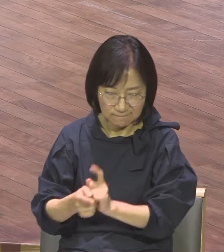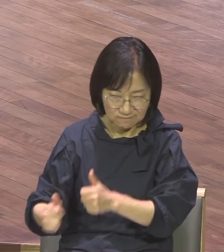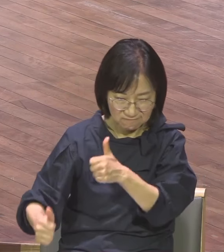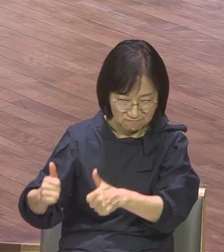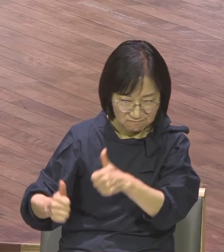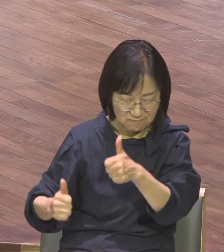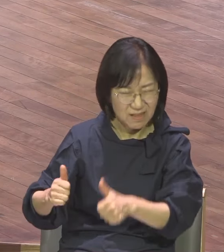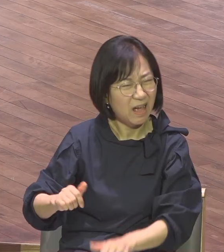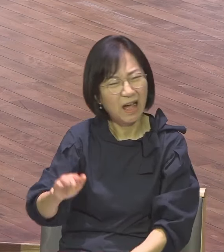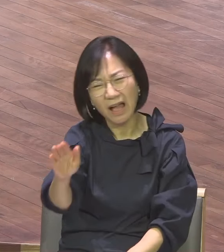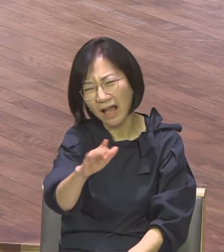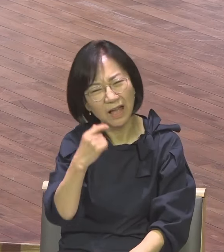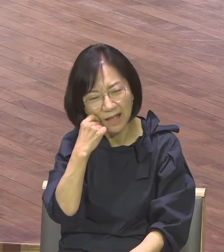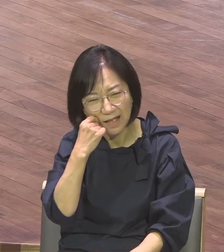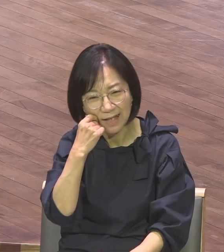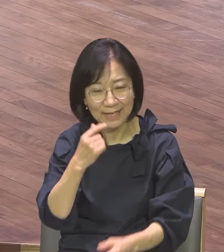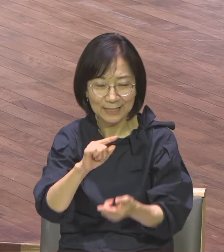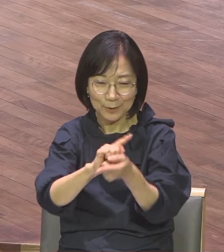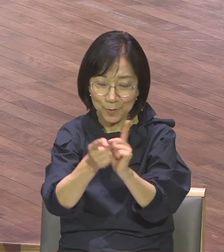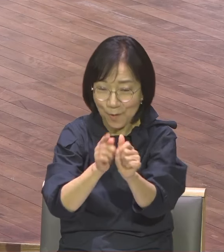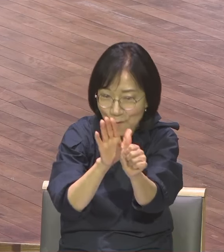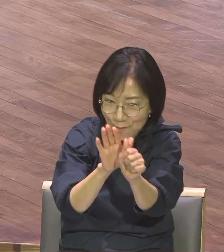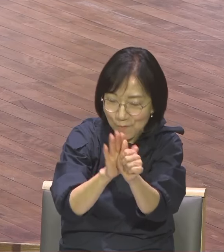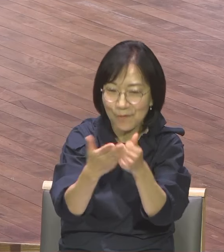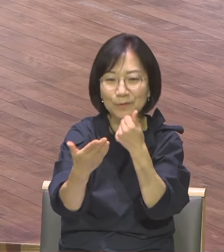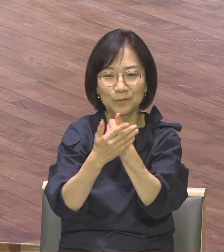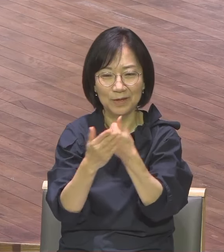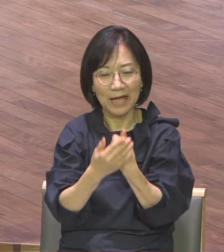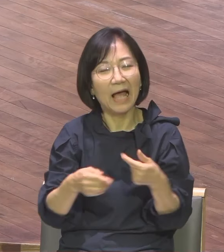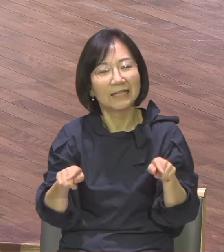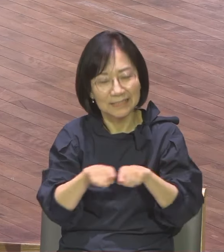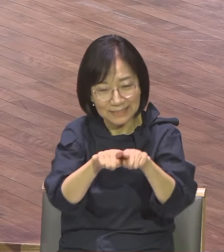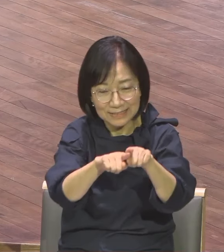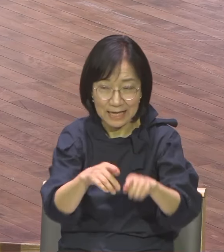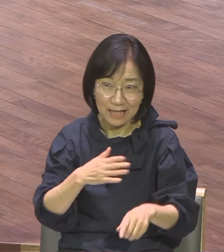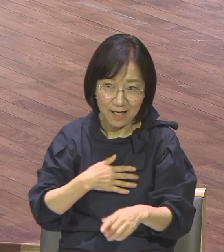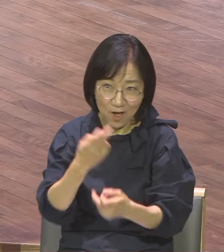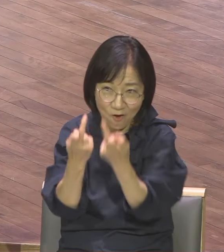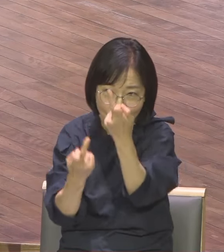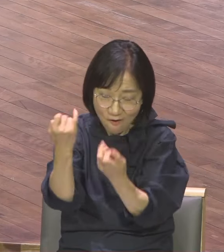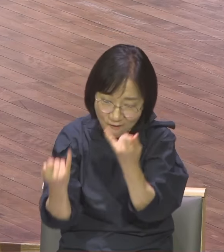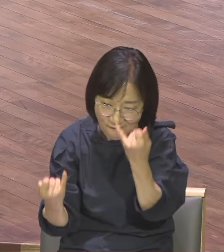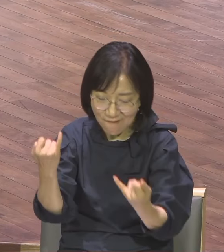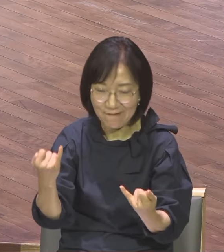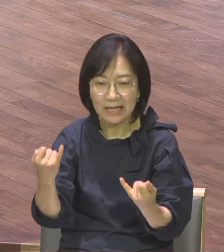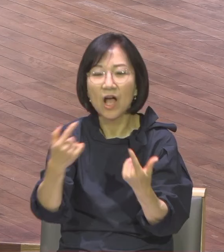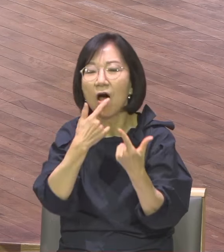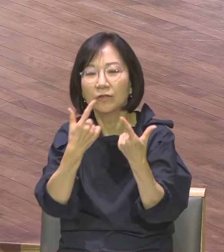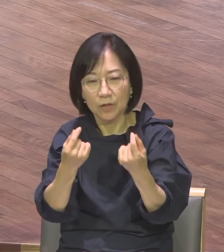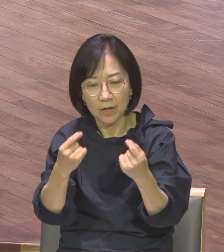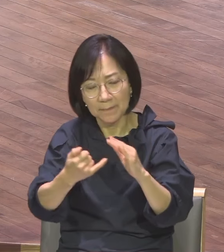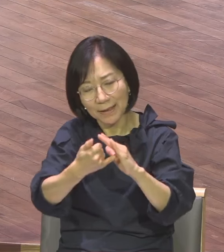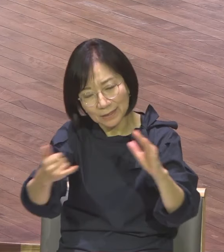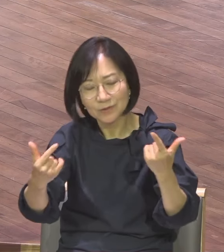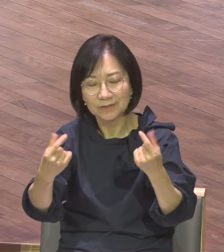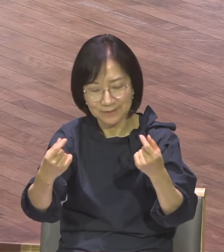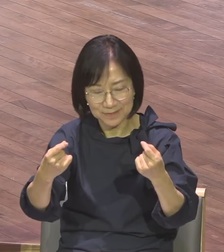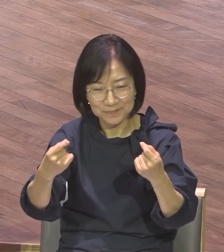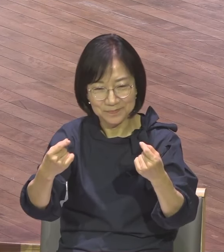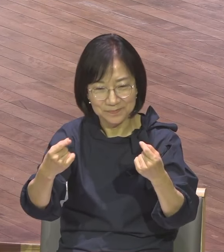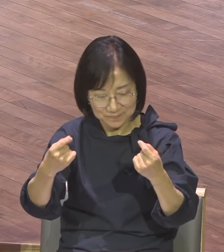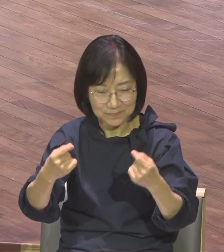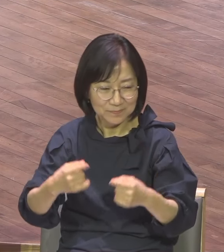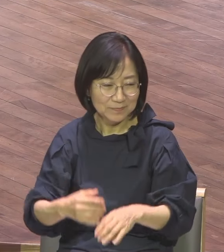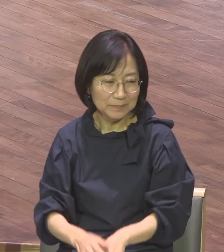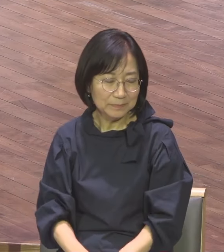작품이에요. 동반자 의식, 동반자 의식. 형제 자매 의식. 아멘. 이게 중요해요. 하나님께서 우리에게 주신